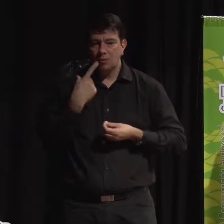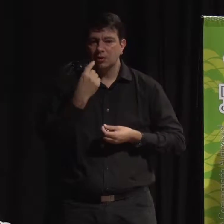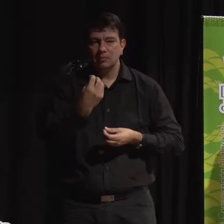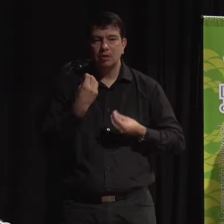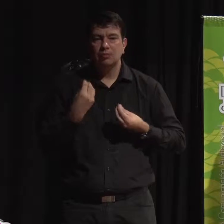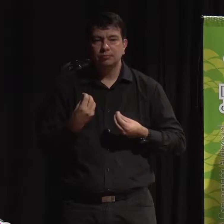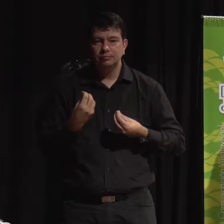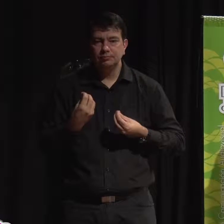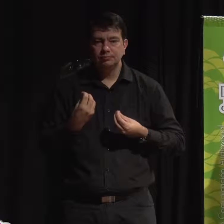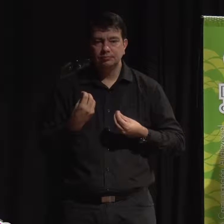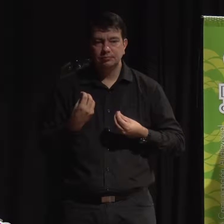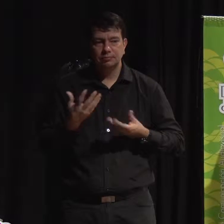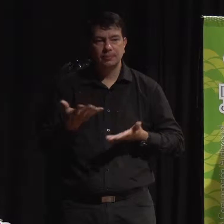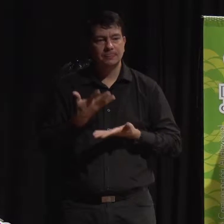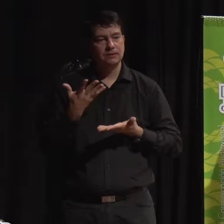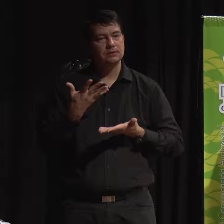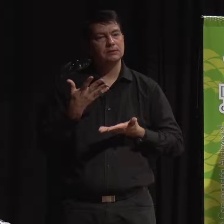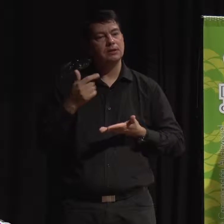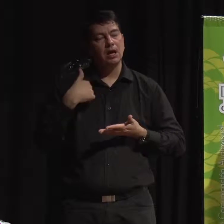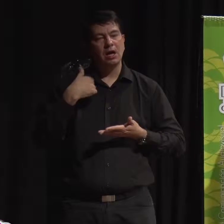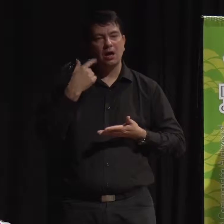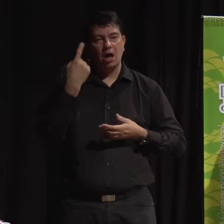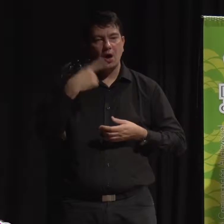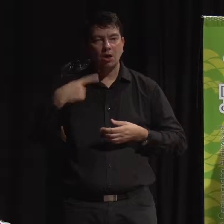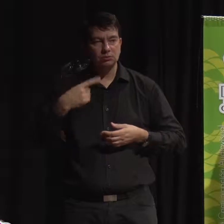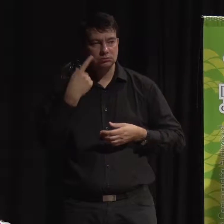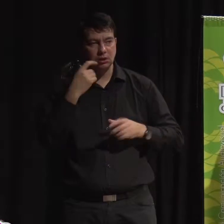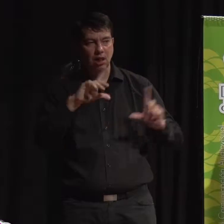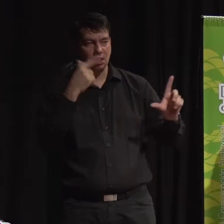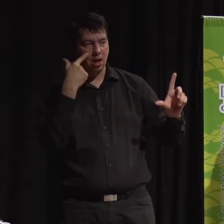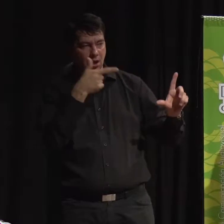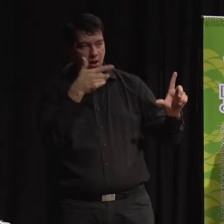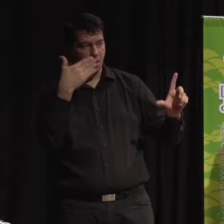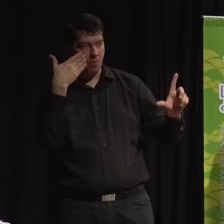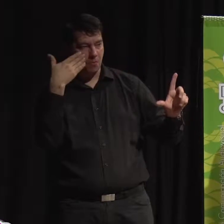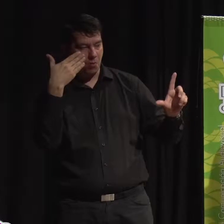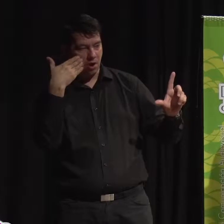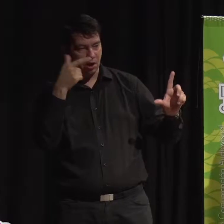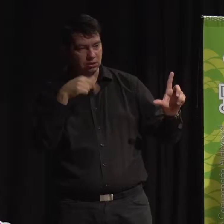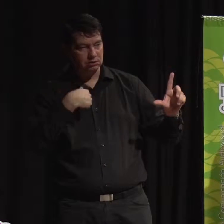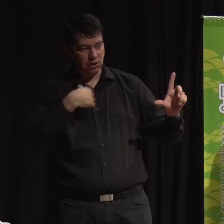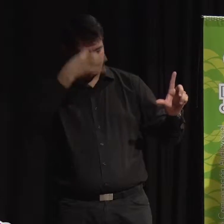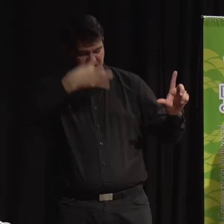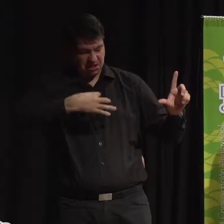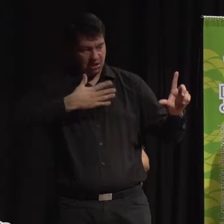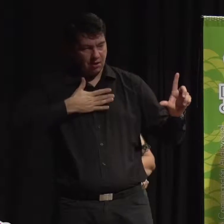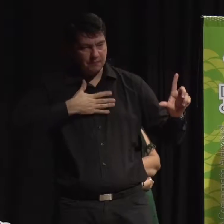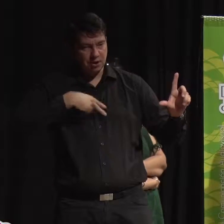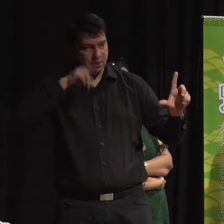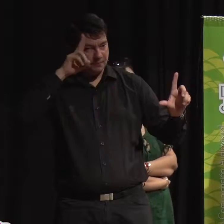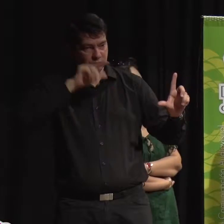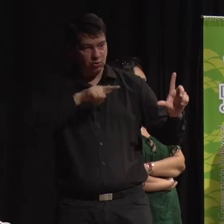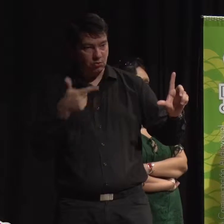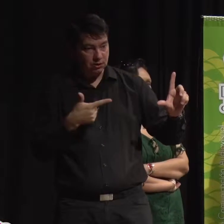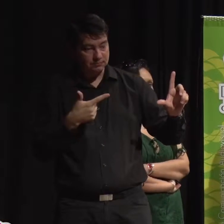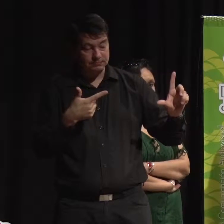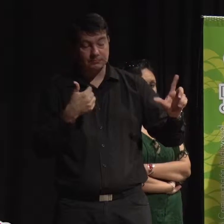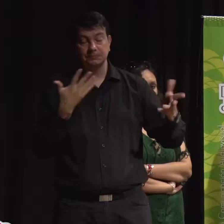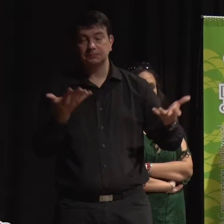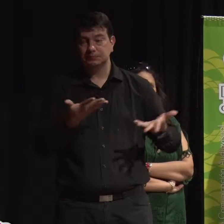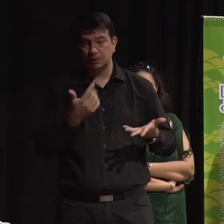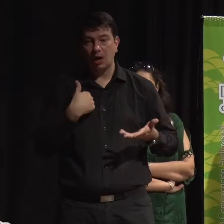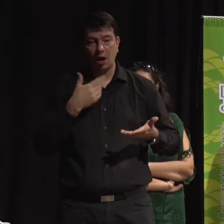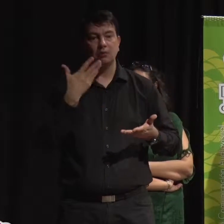que esas cosas nos molestan porque atentan con nuestra dignidad queremos contarles que vivimos en un